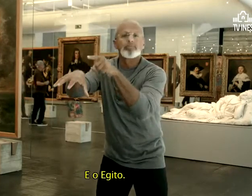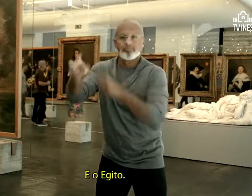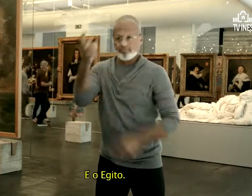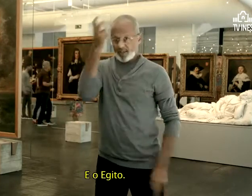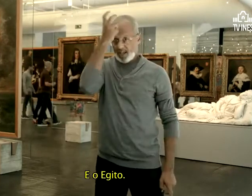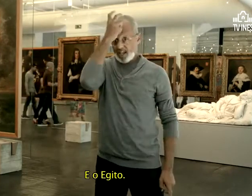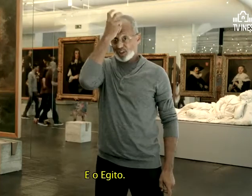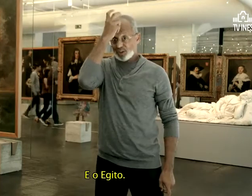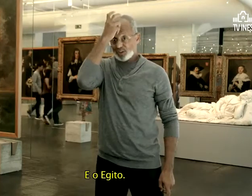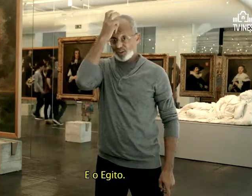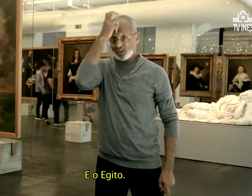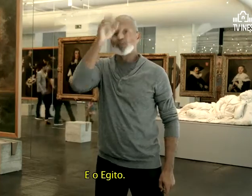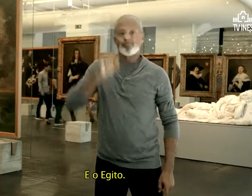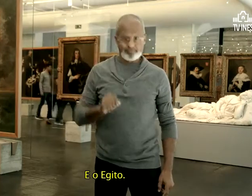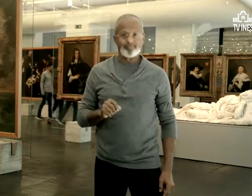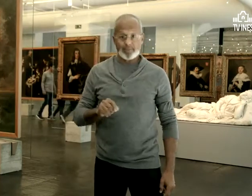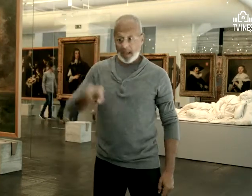2. O Egito.